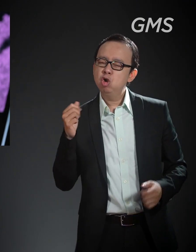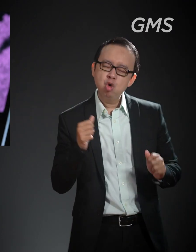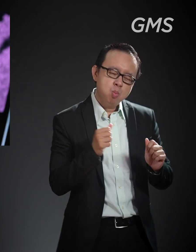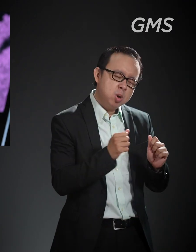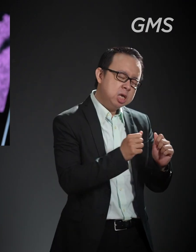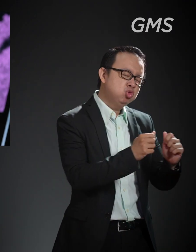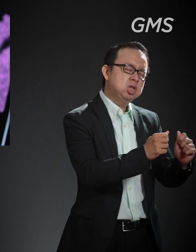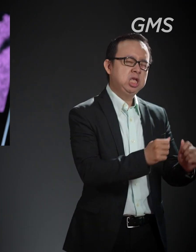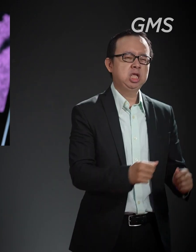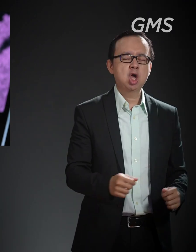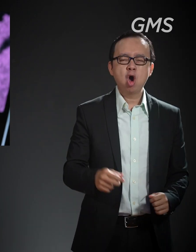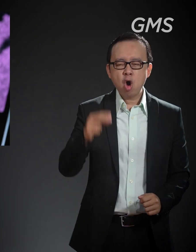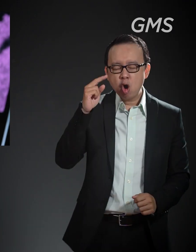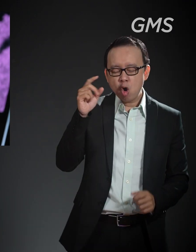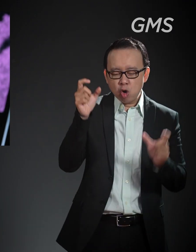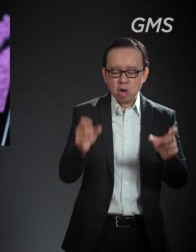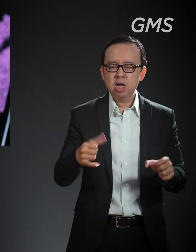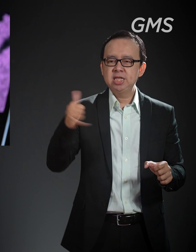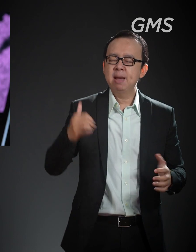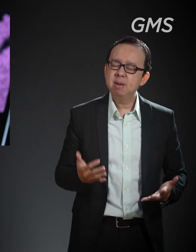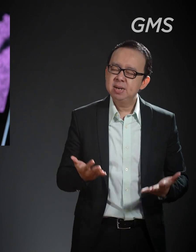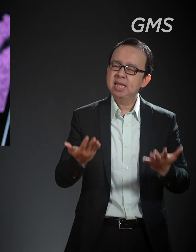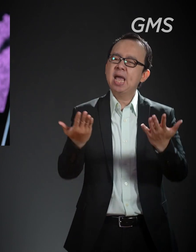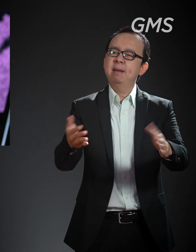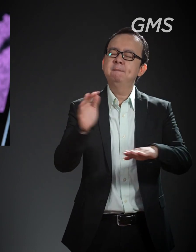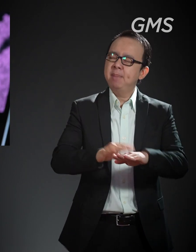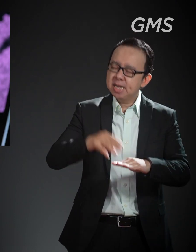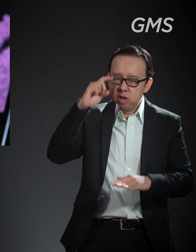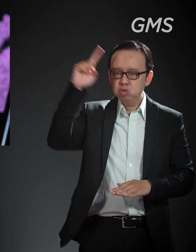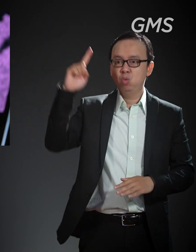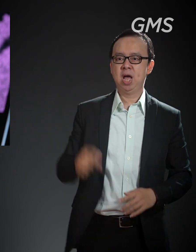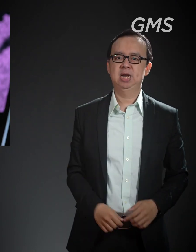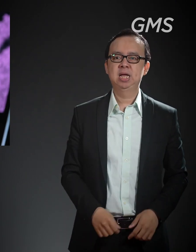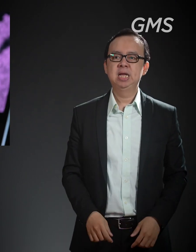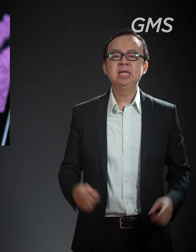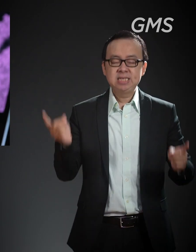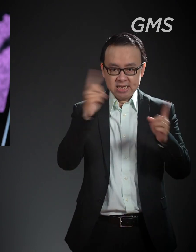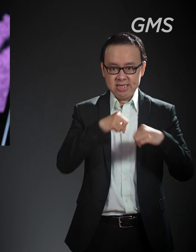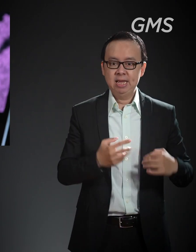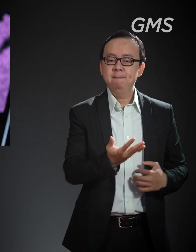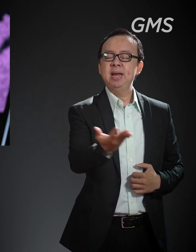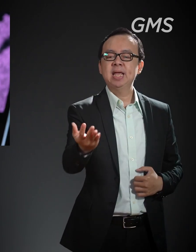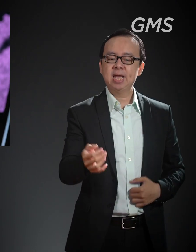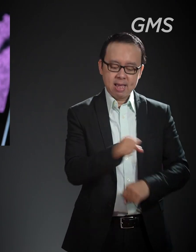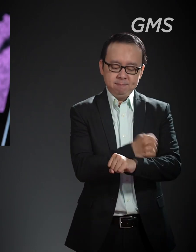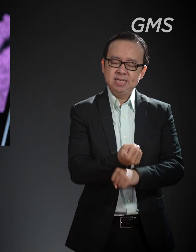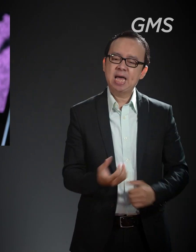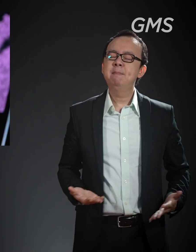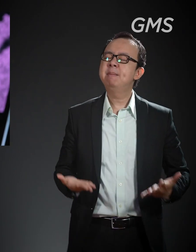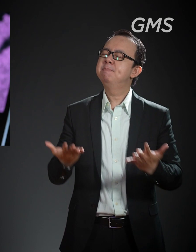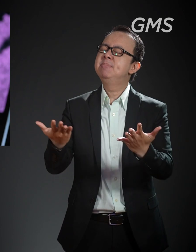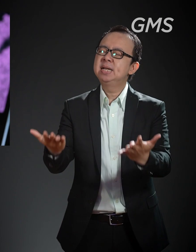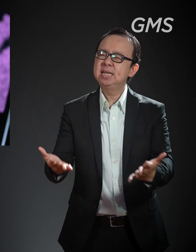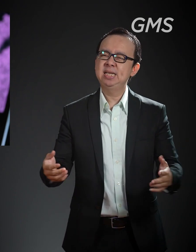memberikan diri kepada Tuhannya. Itulah sebabnya mereka itu bisa memberi dengan iman. Itulah sebabnya mereka itu tidak takut hari